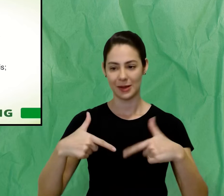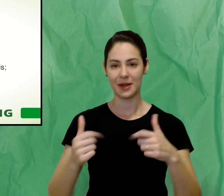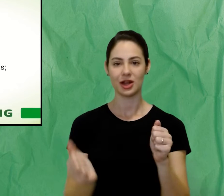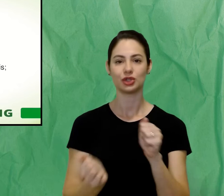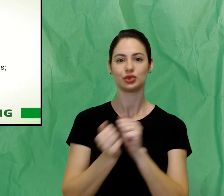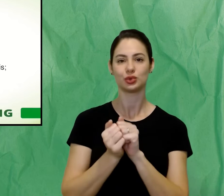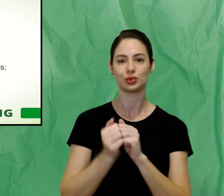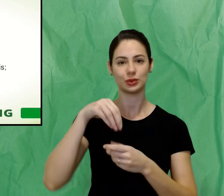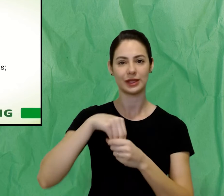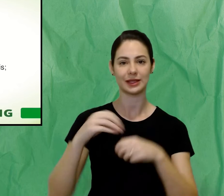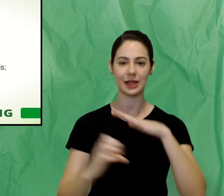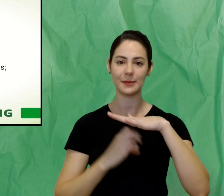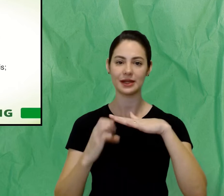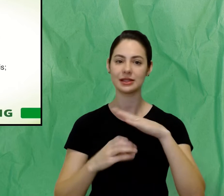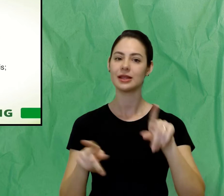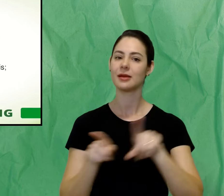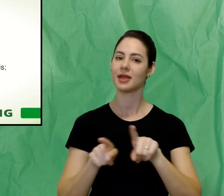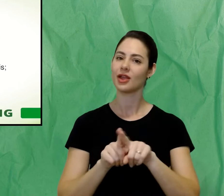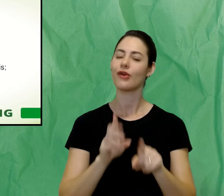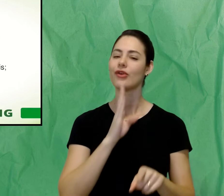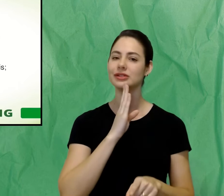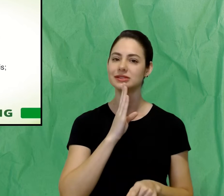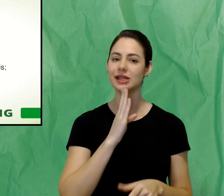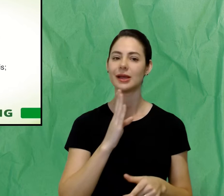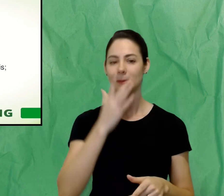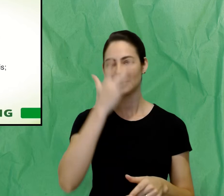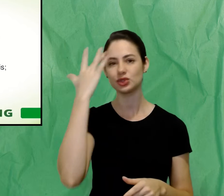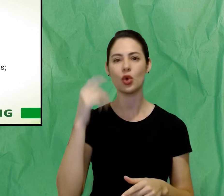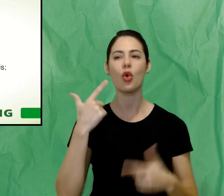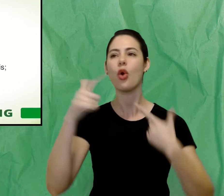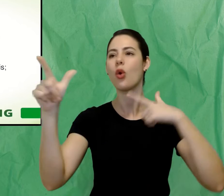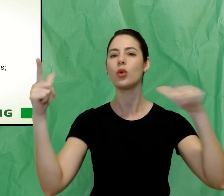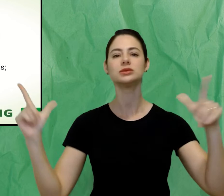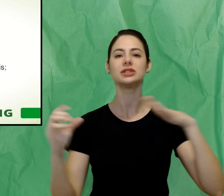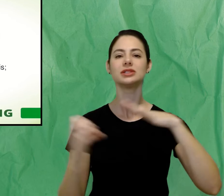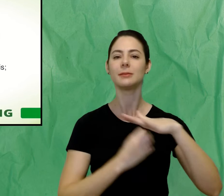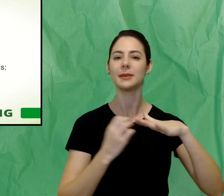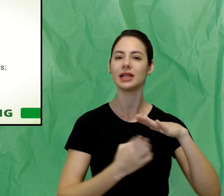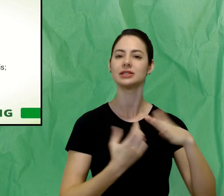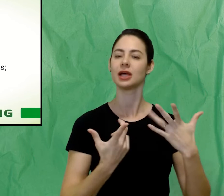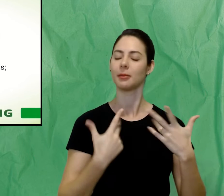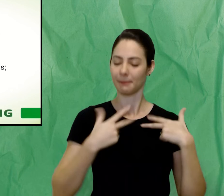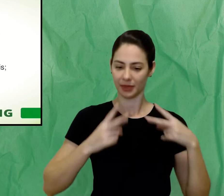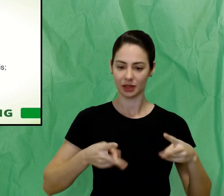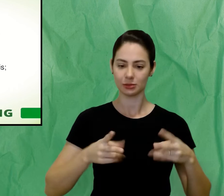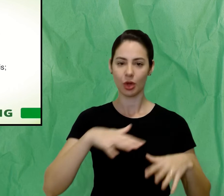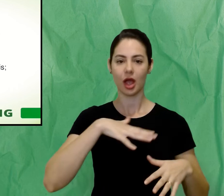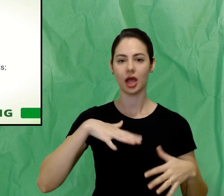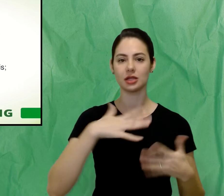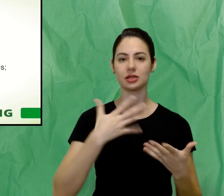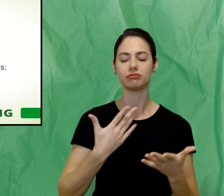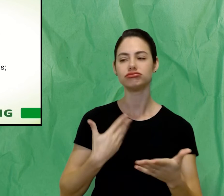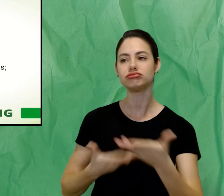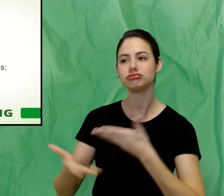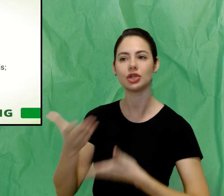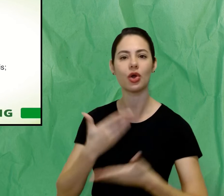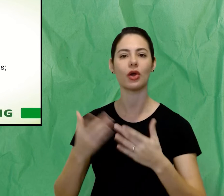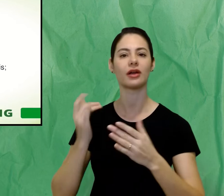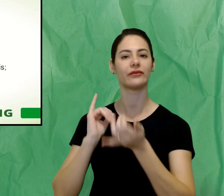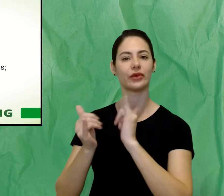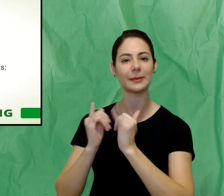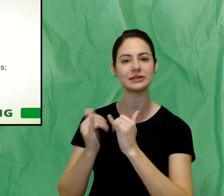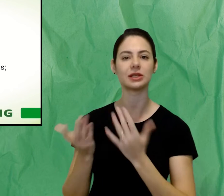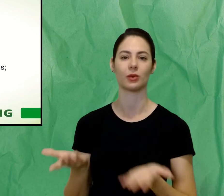trabalham junto com você dentro da sua empresa, como conhecer as pessoas que trabalham em outras empresas também. Assim vocês vão